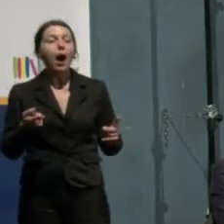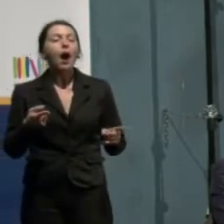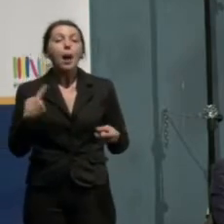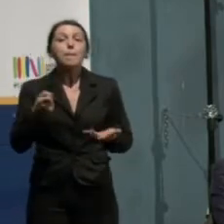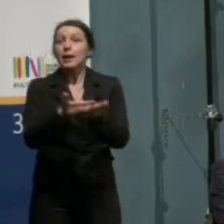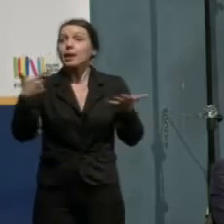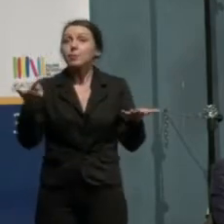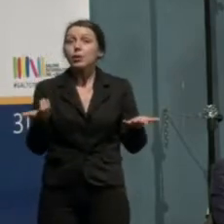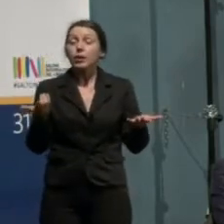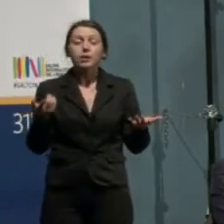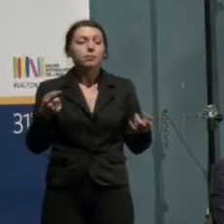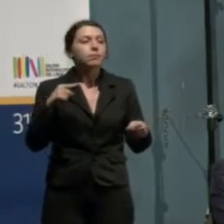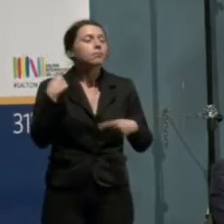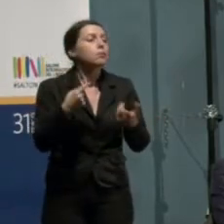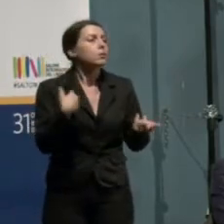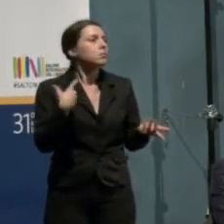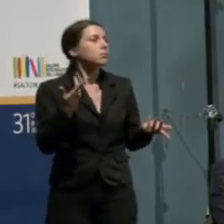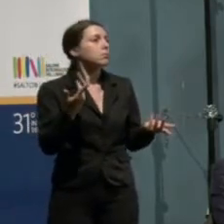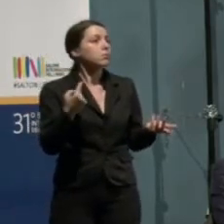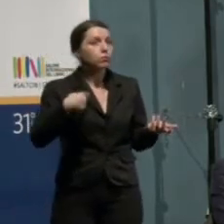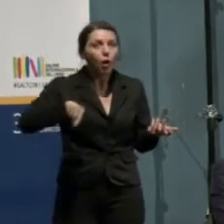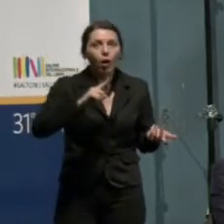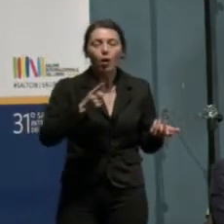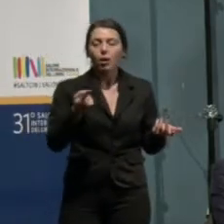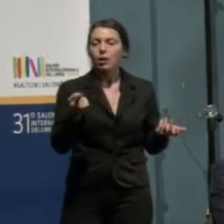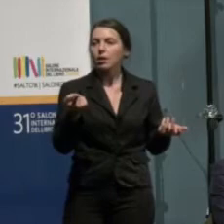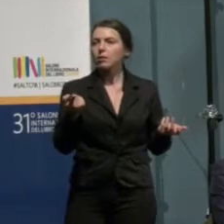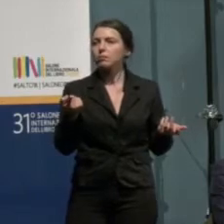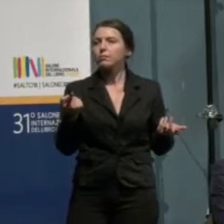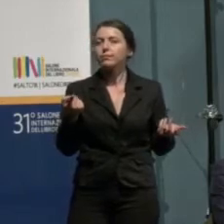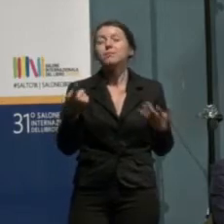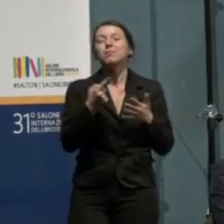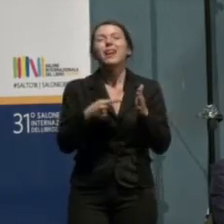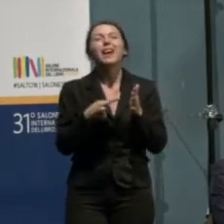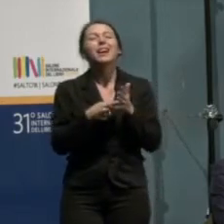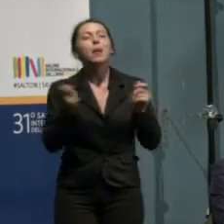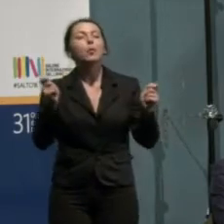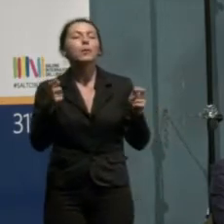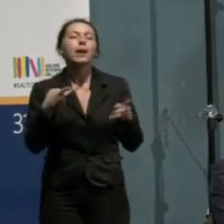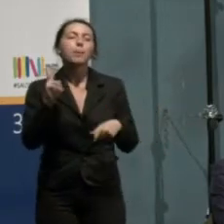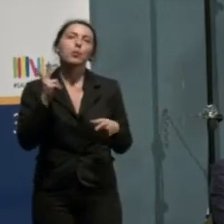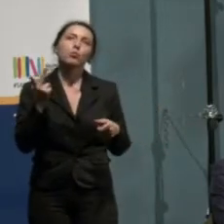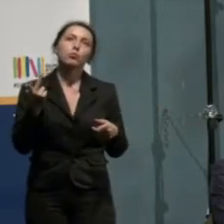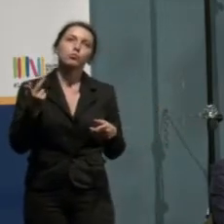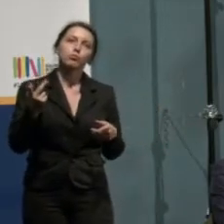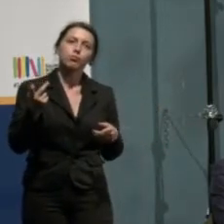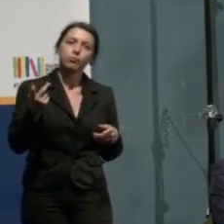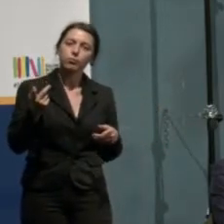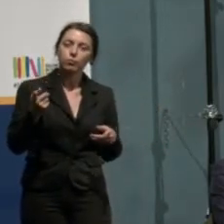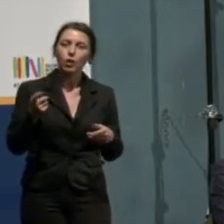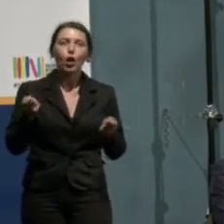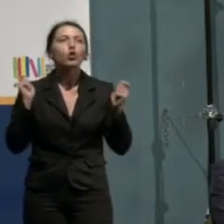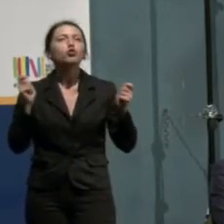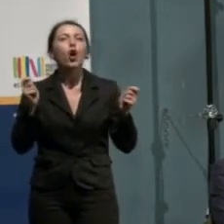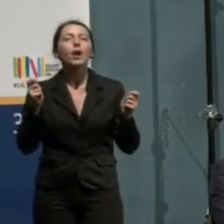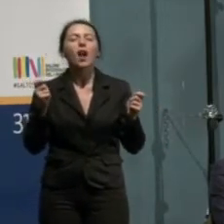resto noi penso repubblica ha fatto una scelta di giornalismo partigiano cioè deciso da che parte stare di questo ne